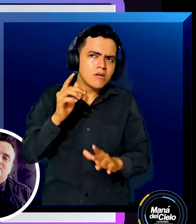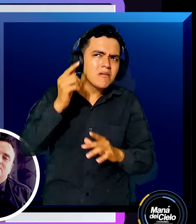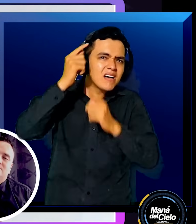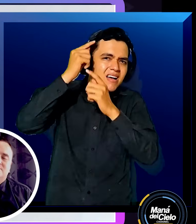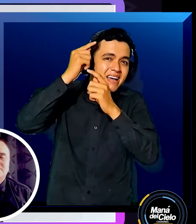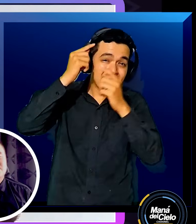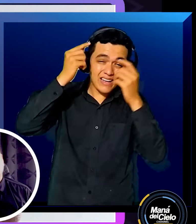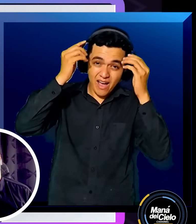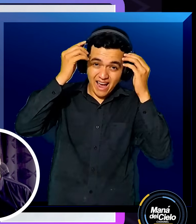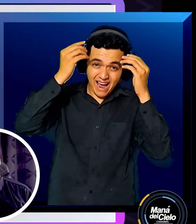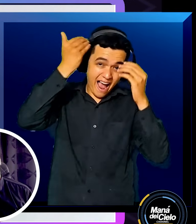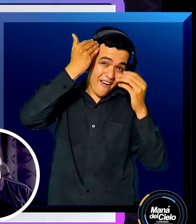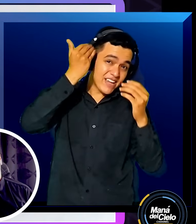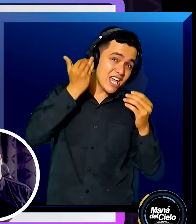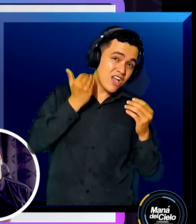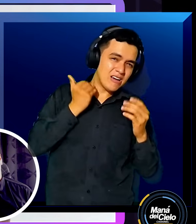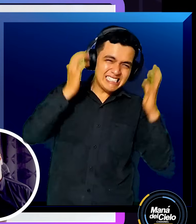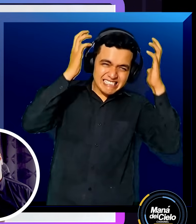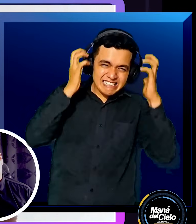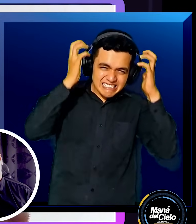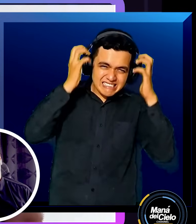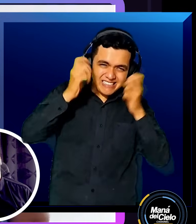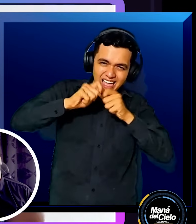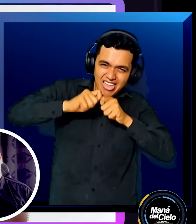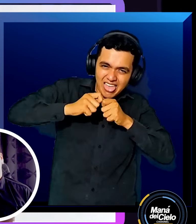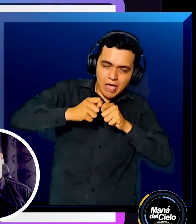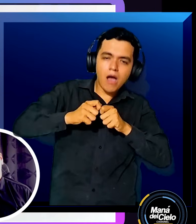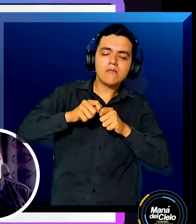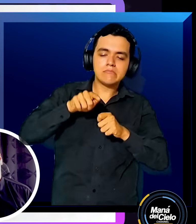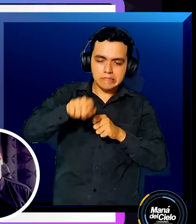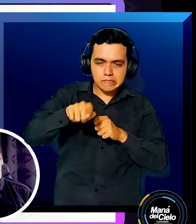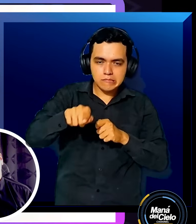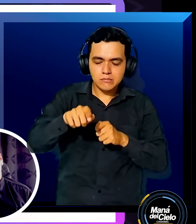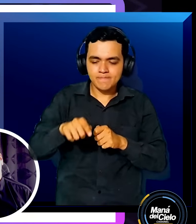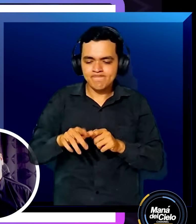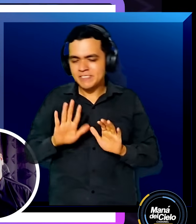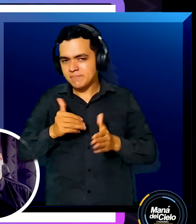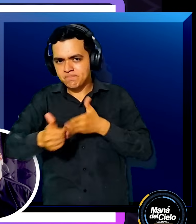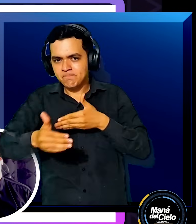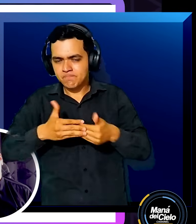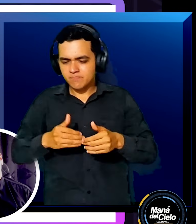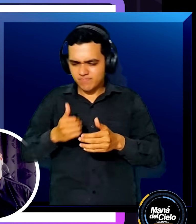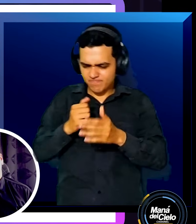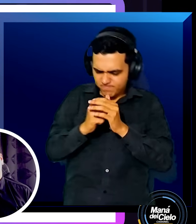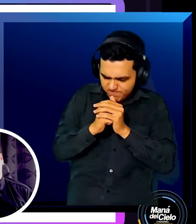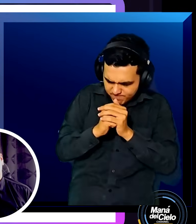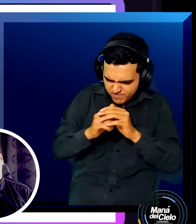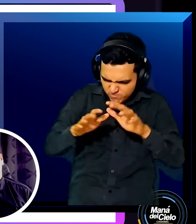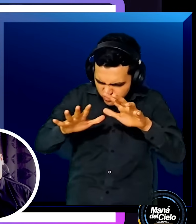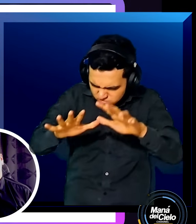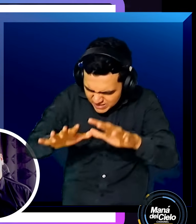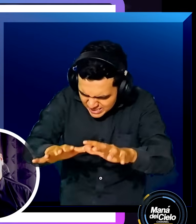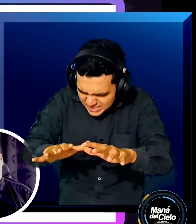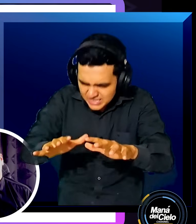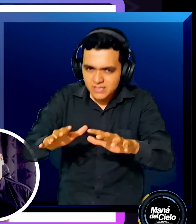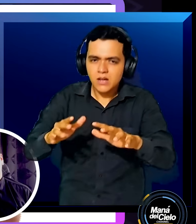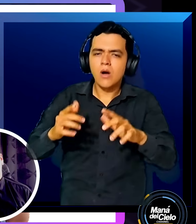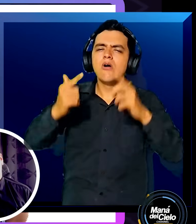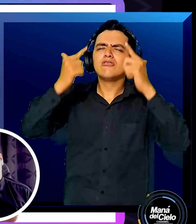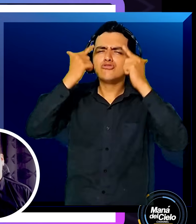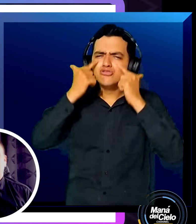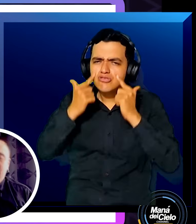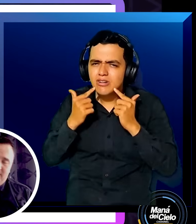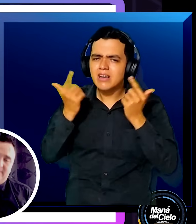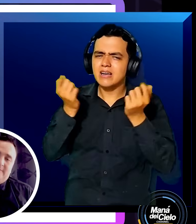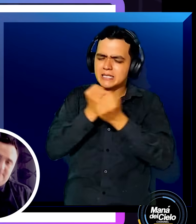tuya. Y suplicar y suplicar y suplicar hasta lograr lo que sepa que puso toda el alma, todo el corazón. Eso es